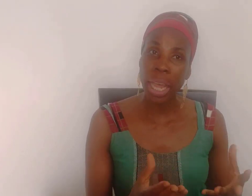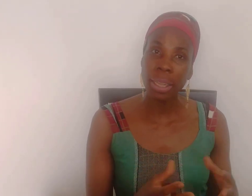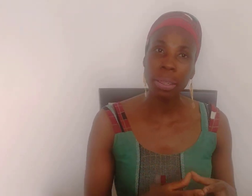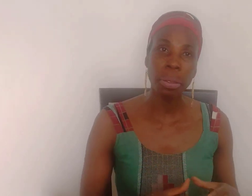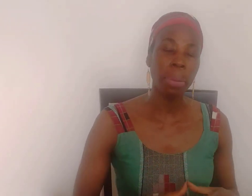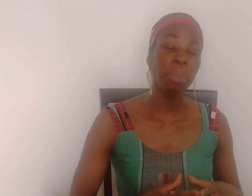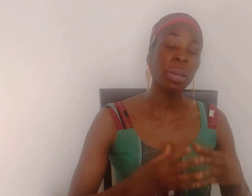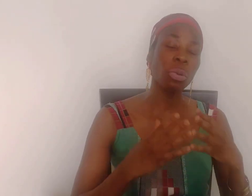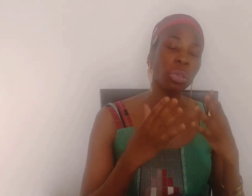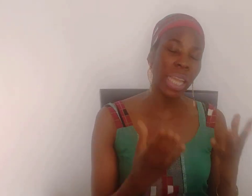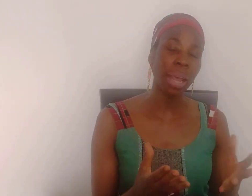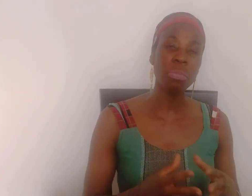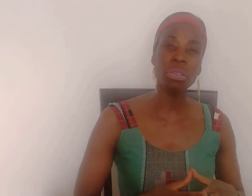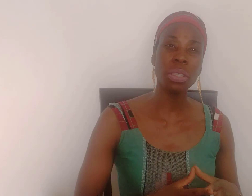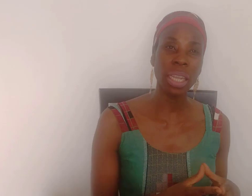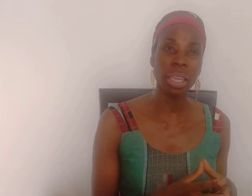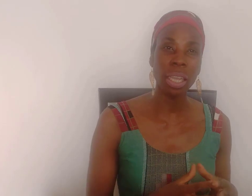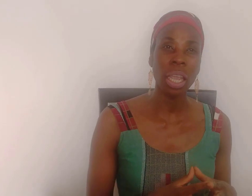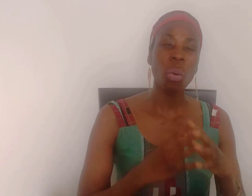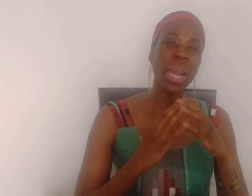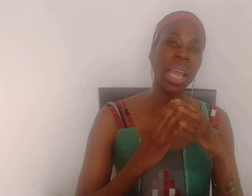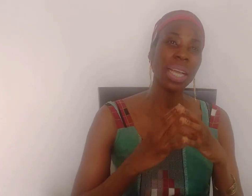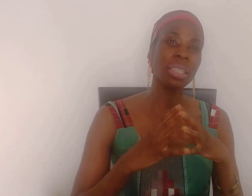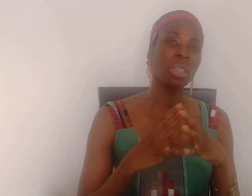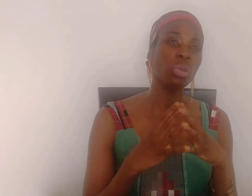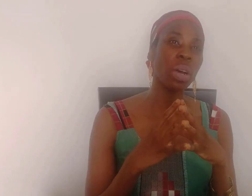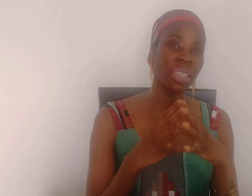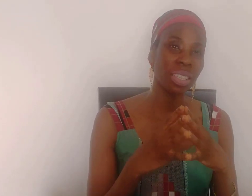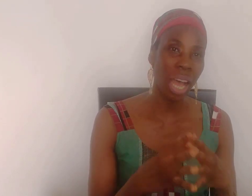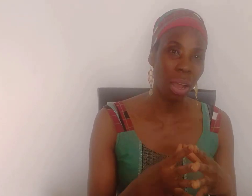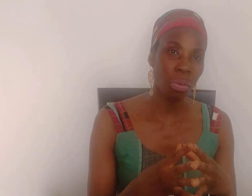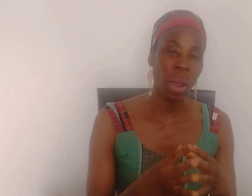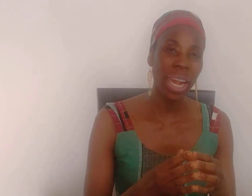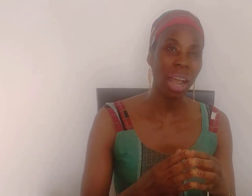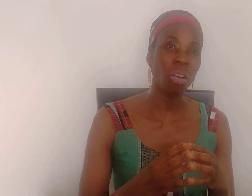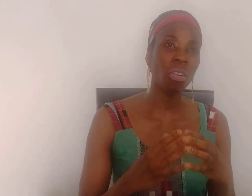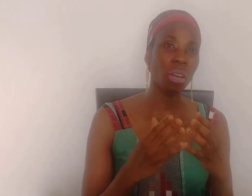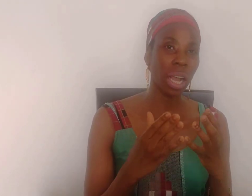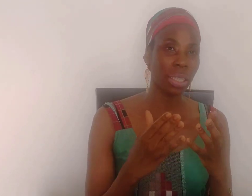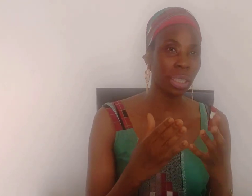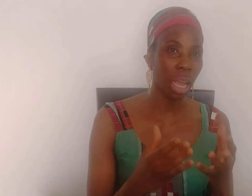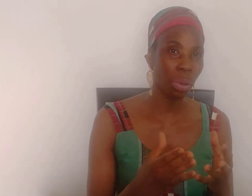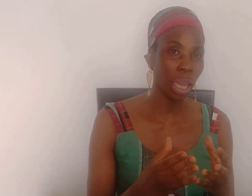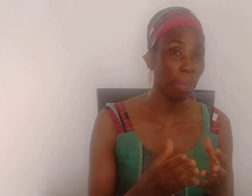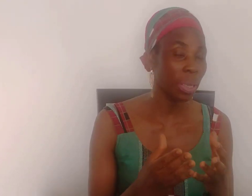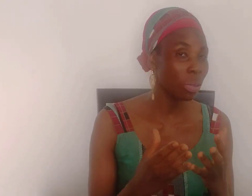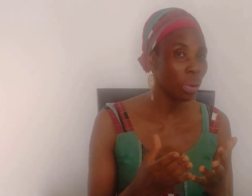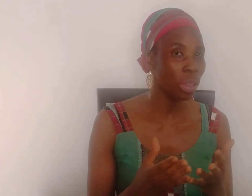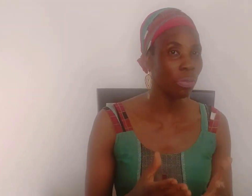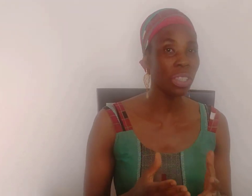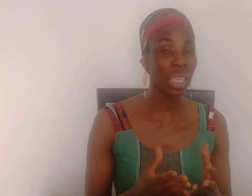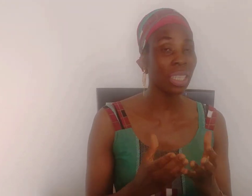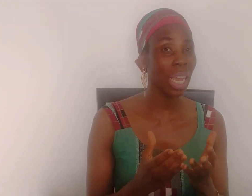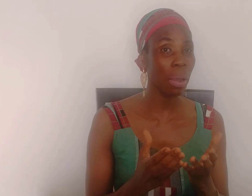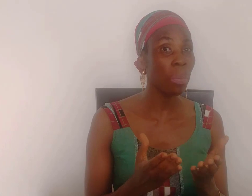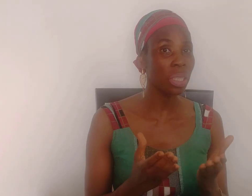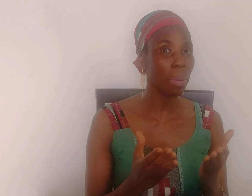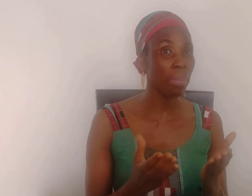importante perguntarmos aqui qual é a situação, qual é a colocação que a pessoa com deficiência em